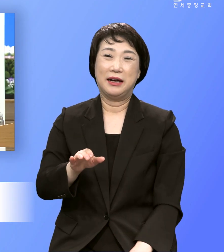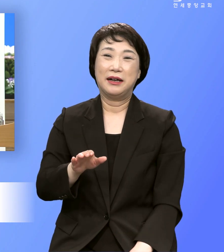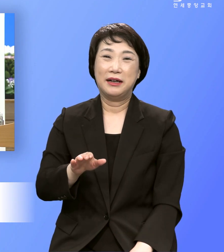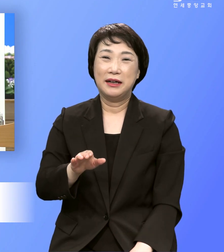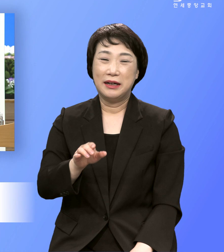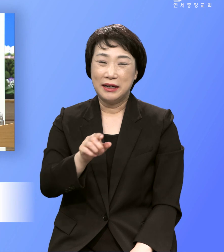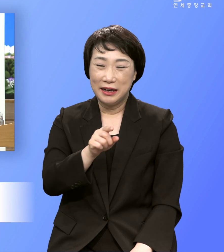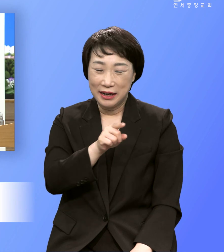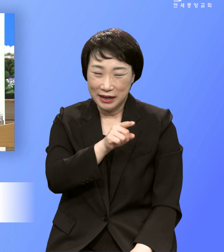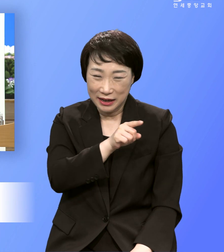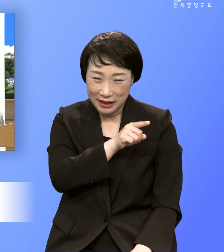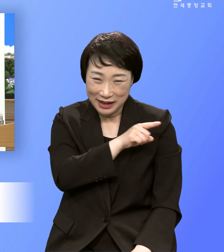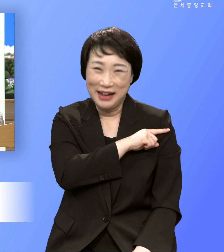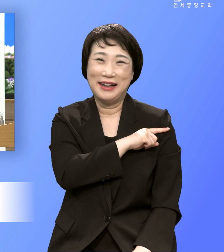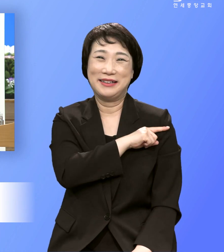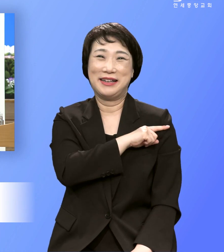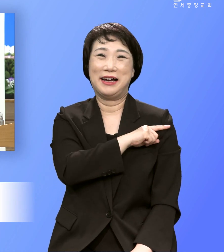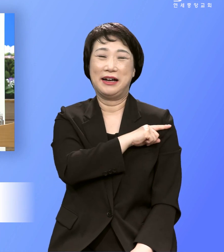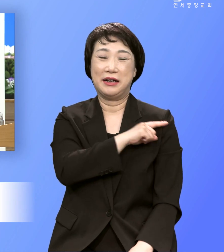가장